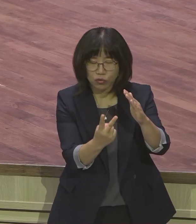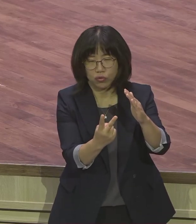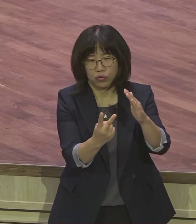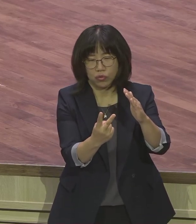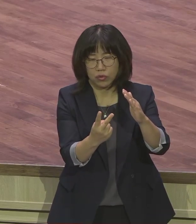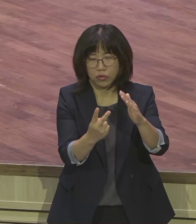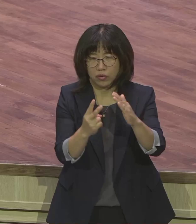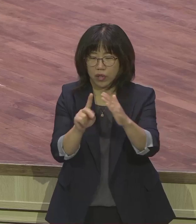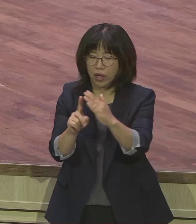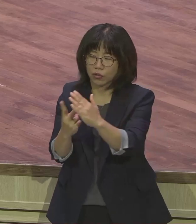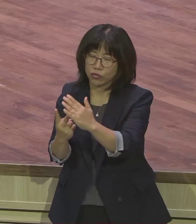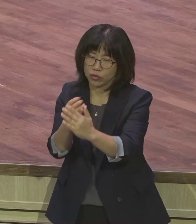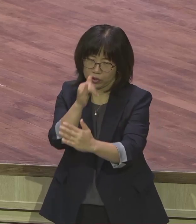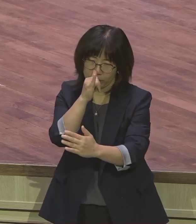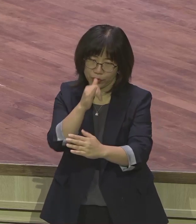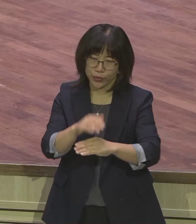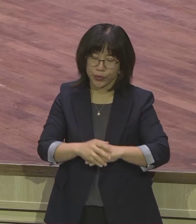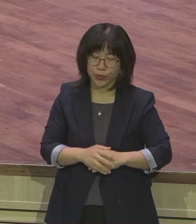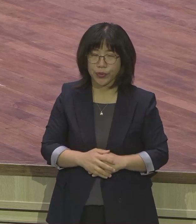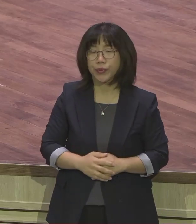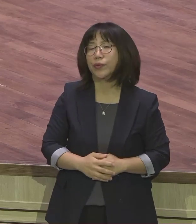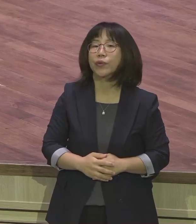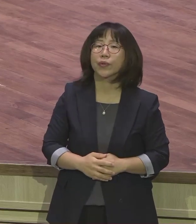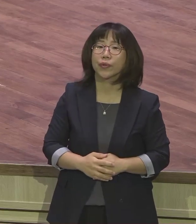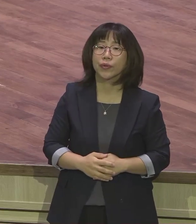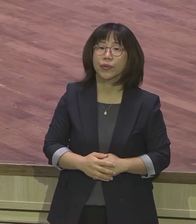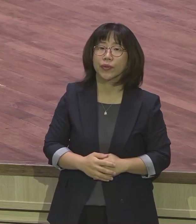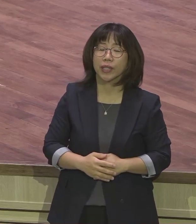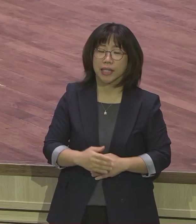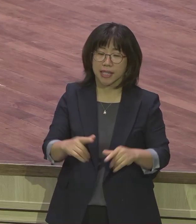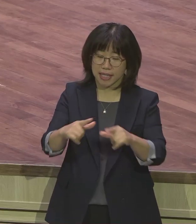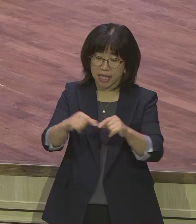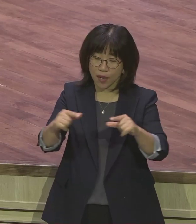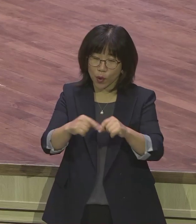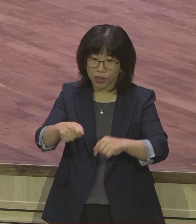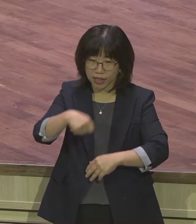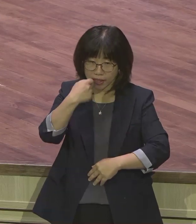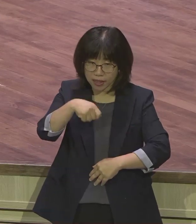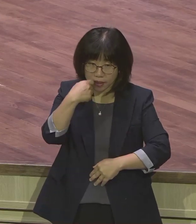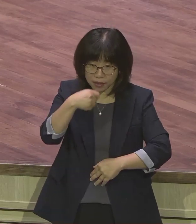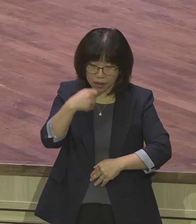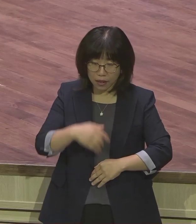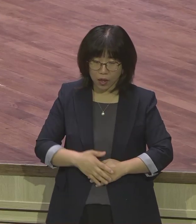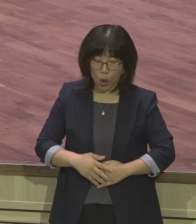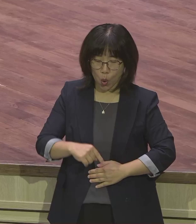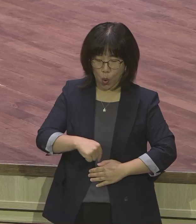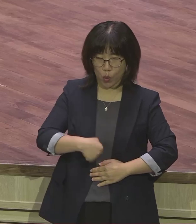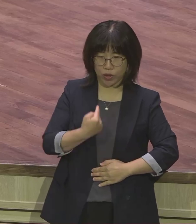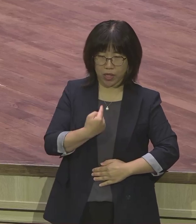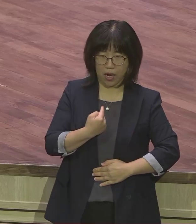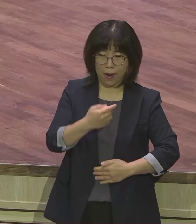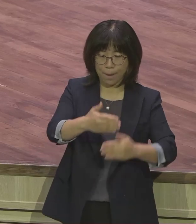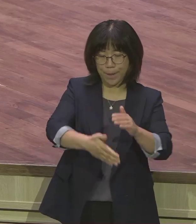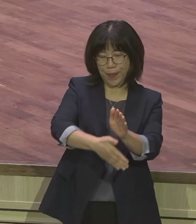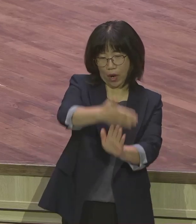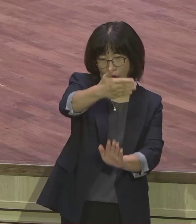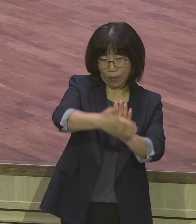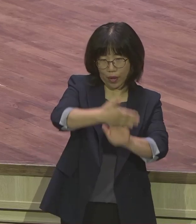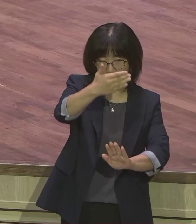그 사는 모습들을 보면 일본 식당은 혼자 먹는 벽을 향해서